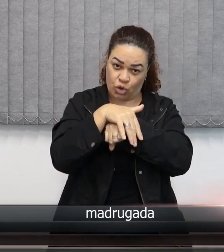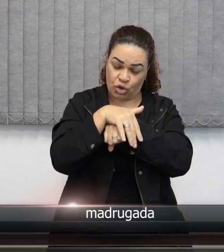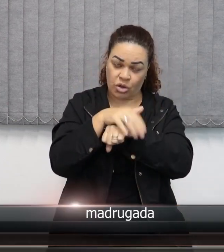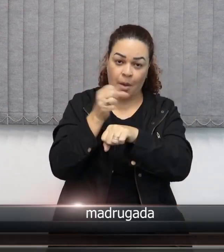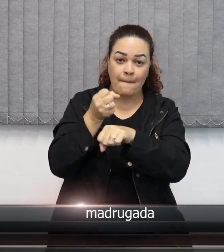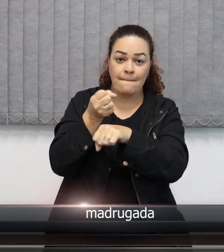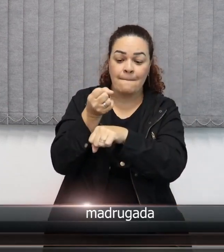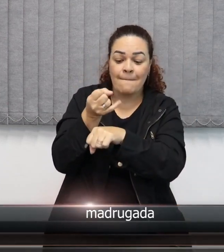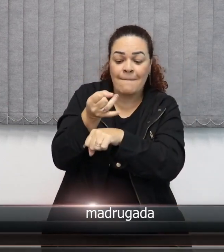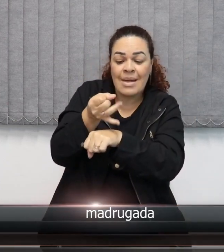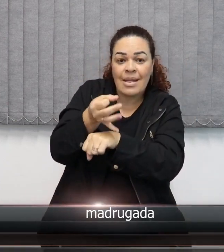madrugada,